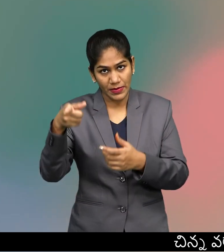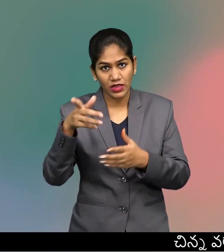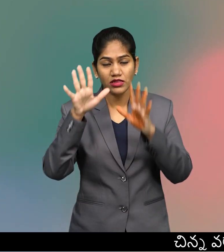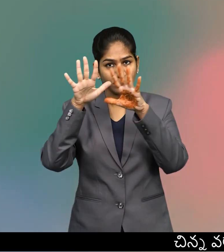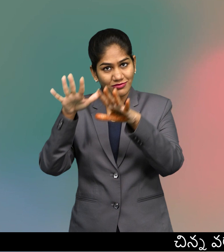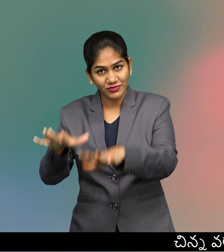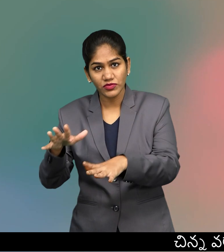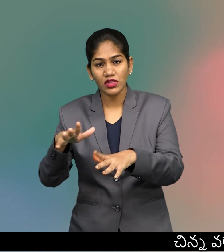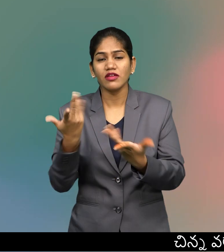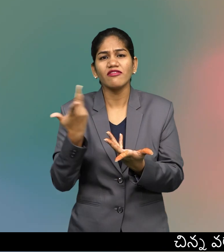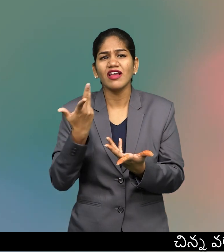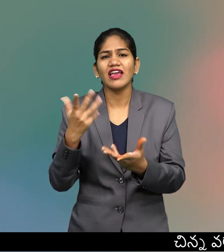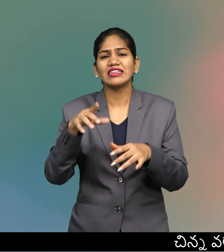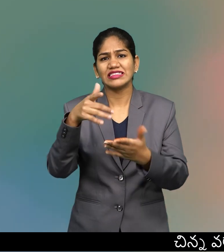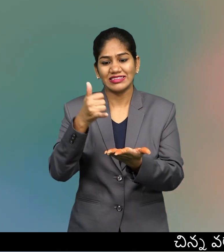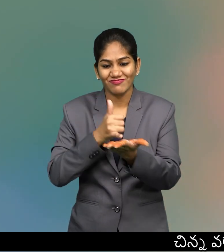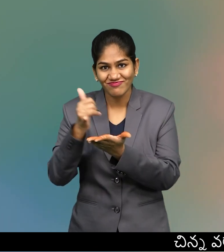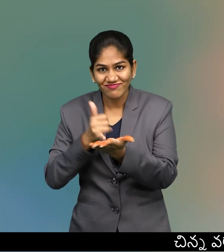చిన్న వర్క్షాప్లను నిర్వహించడం